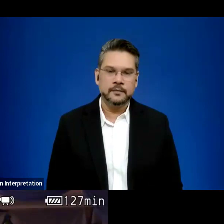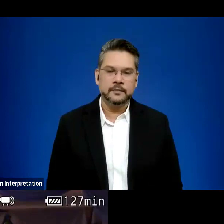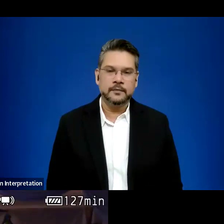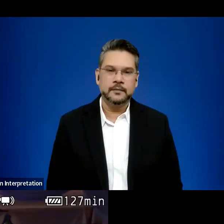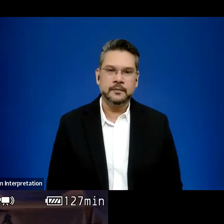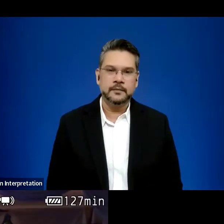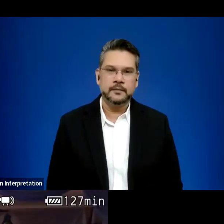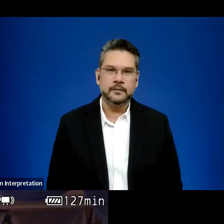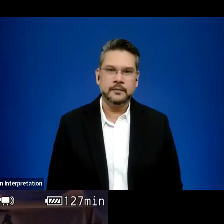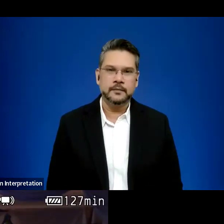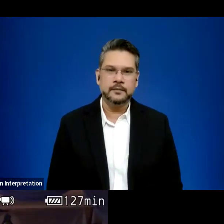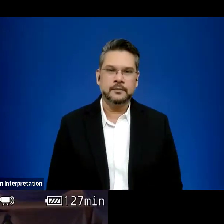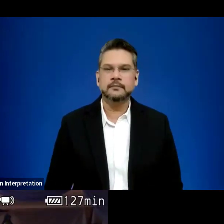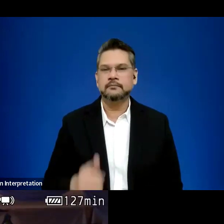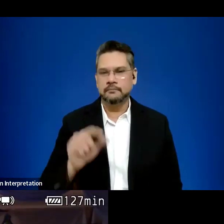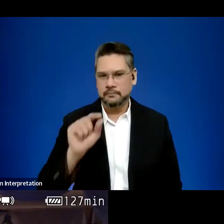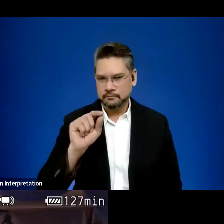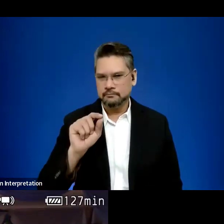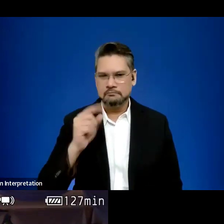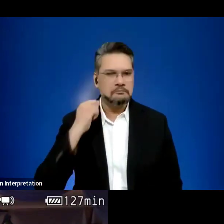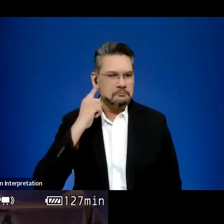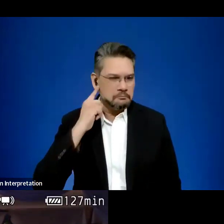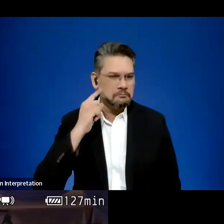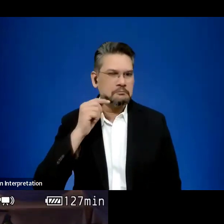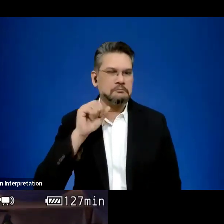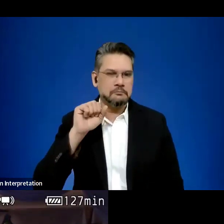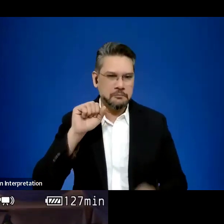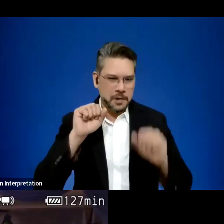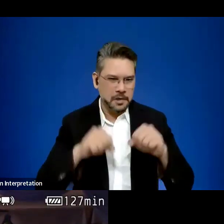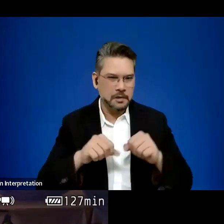哦，罗宾，那我们听不到你的声音。